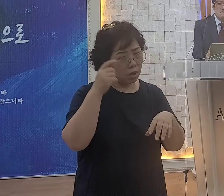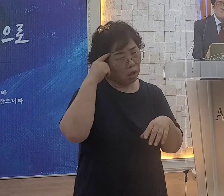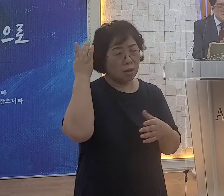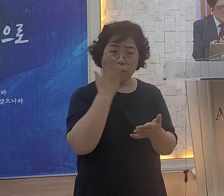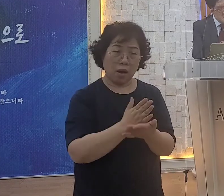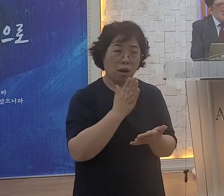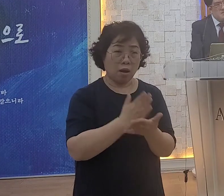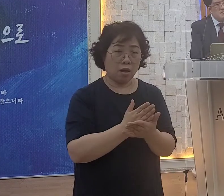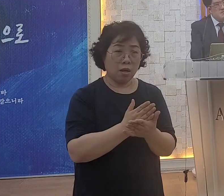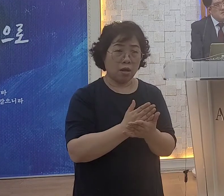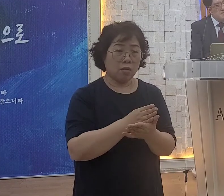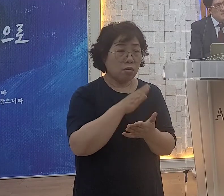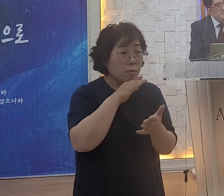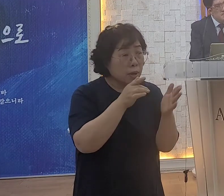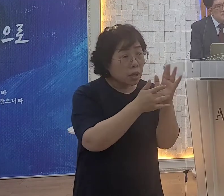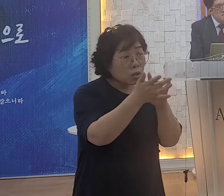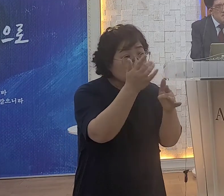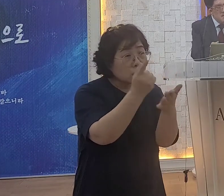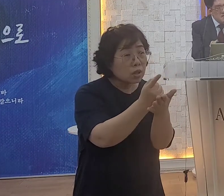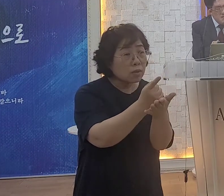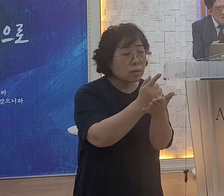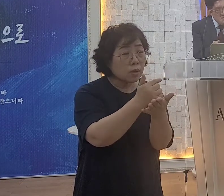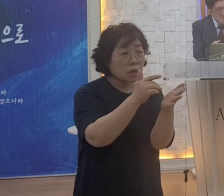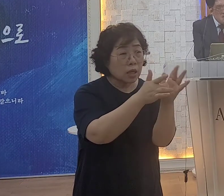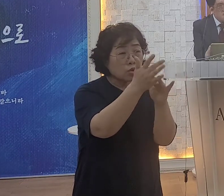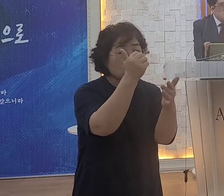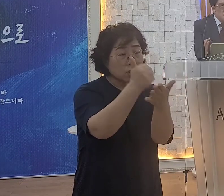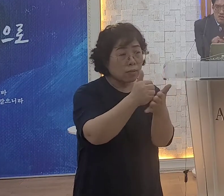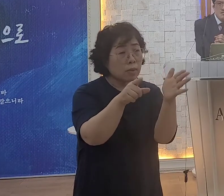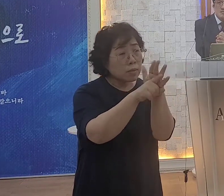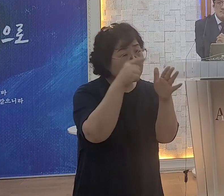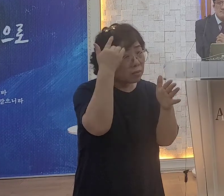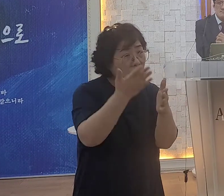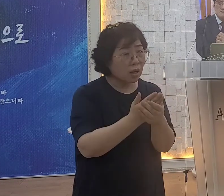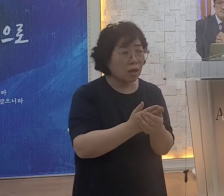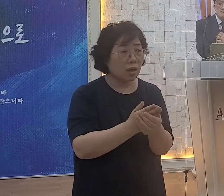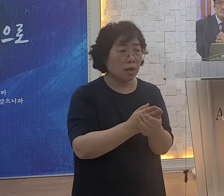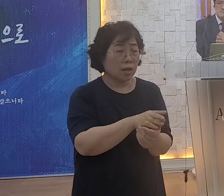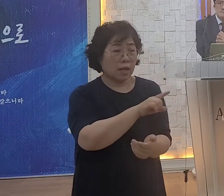정말 예수를 믿습니까? 그러면 그 믿음을 가장 귀한 것으로 여겨요.